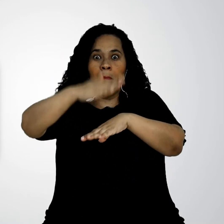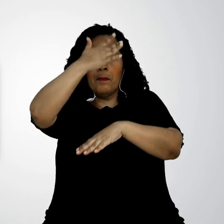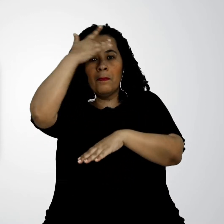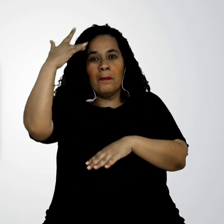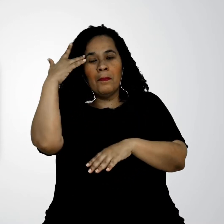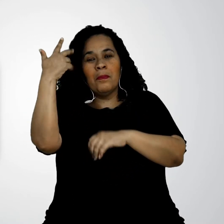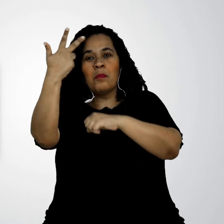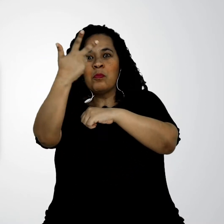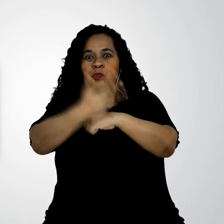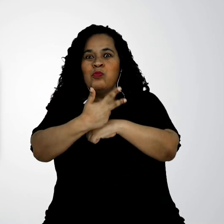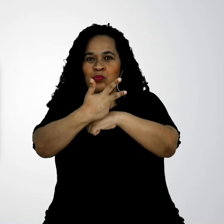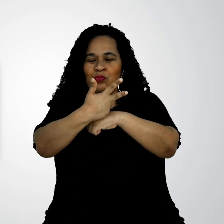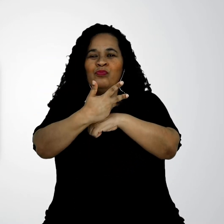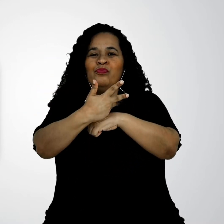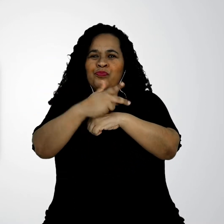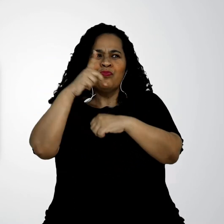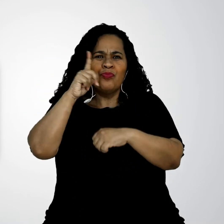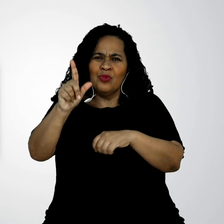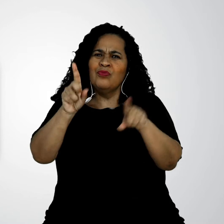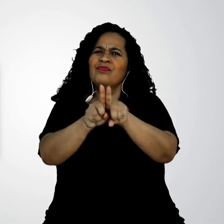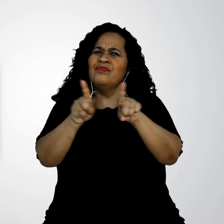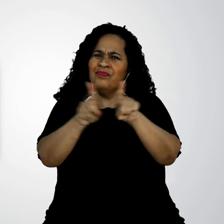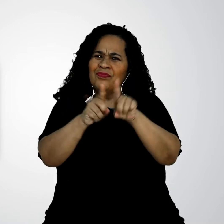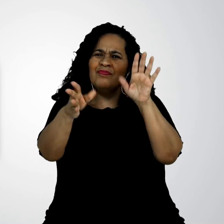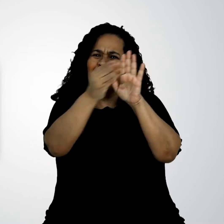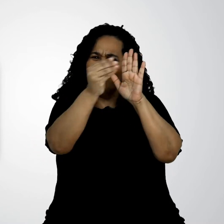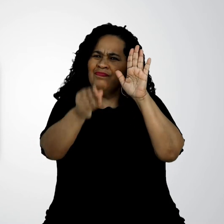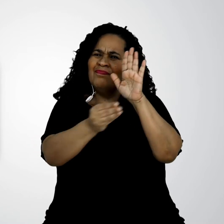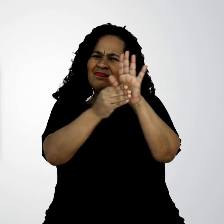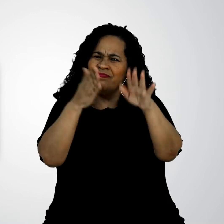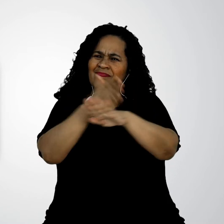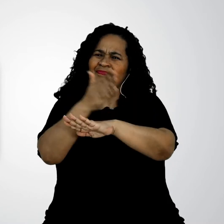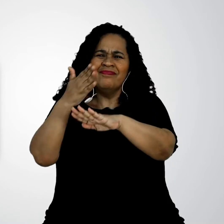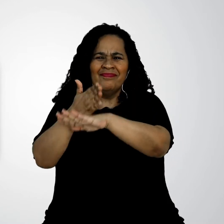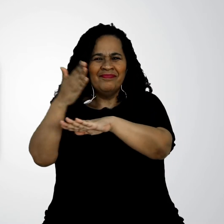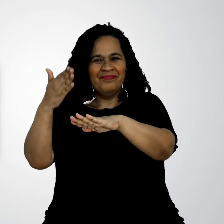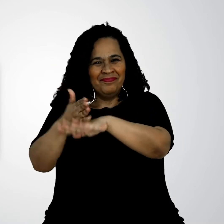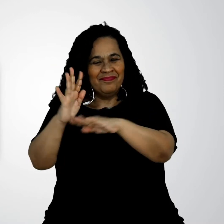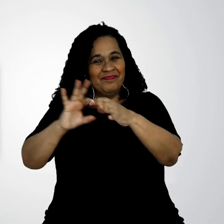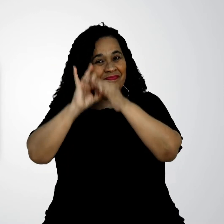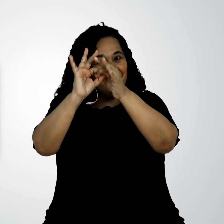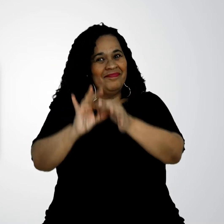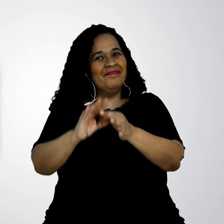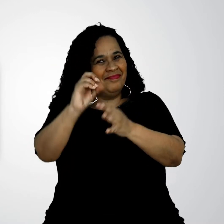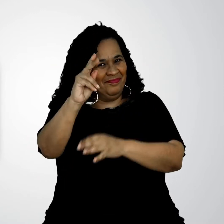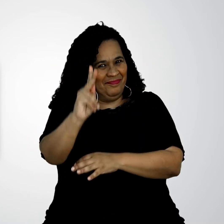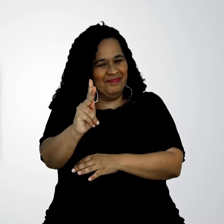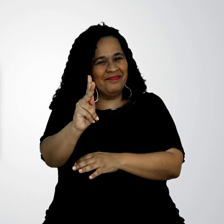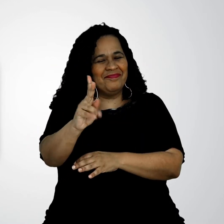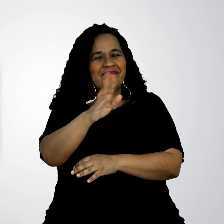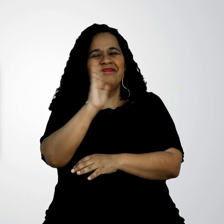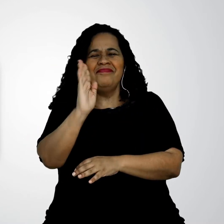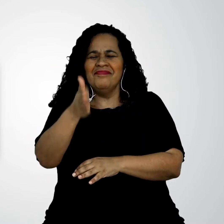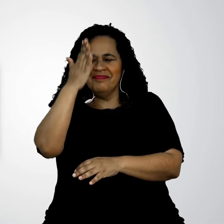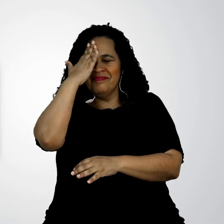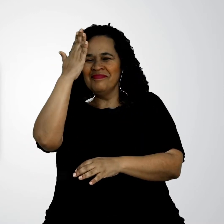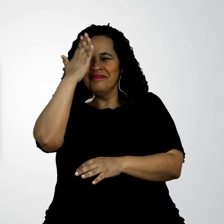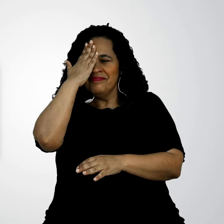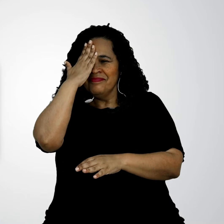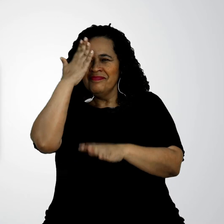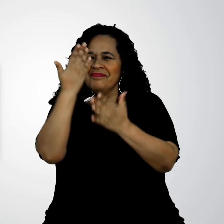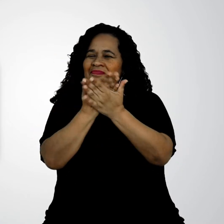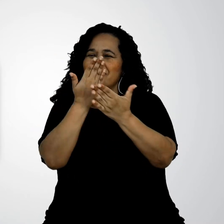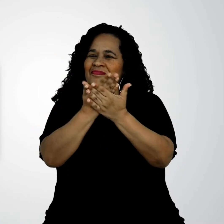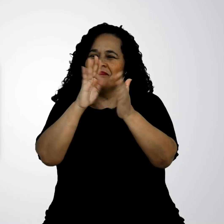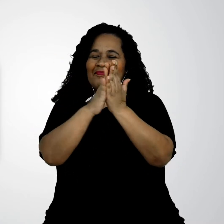possam ter acesso a esse conteúdo, participar aqui com a gente. Como você sabe, a nossa escola bíblica vai ao